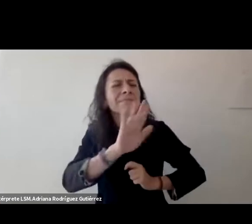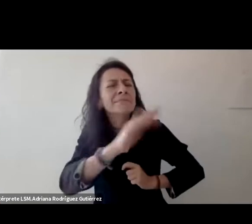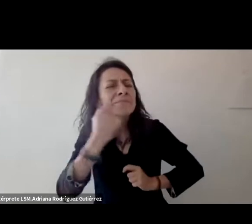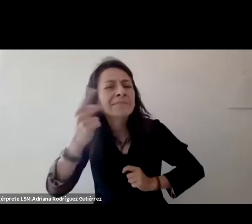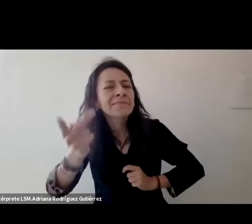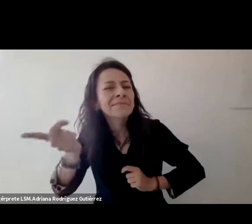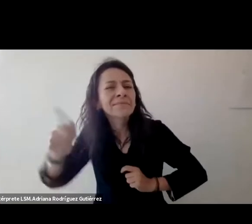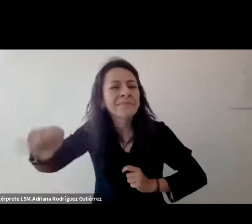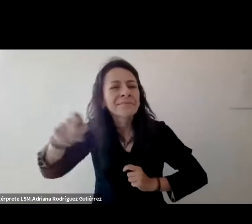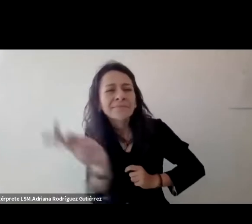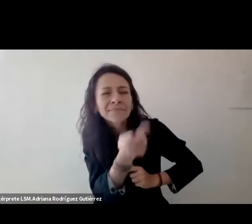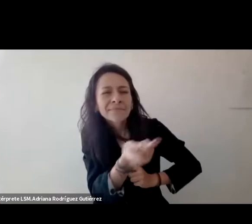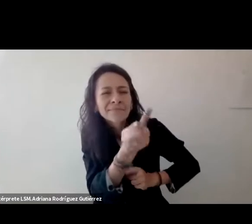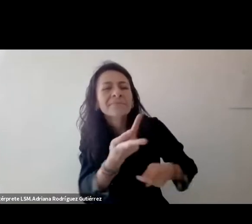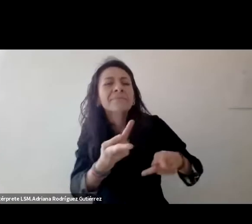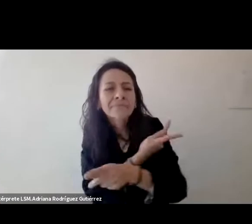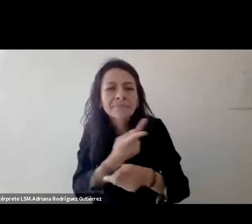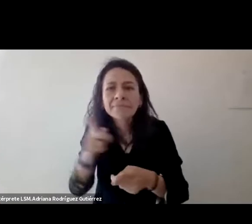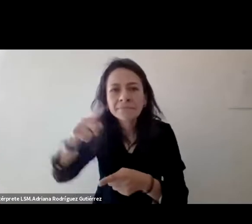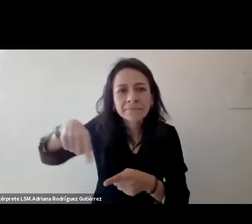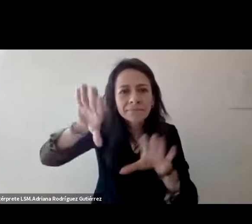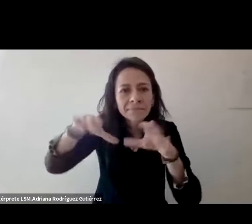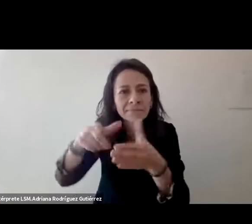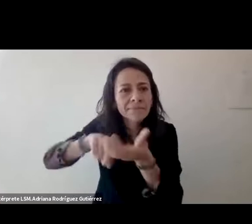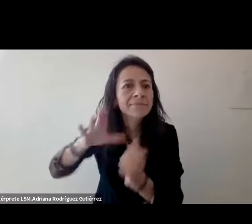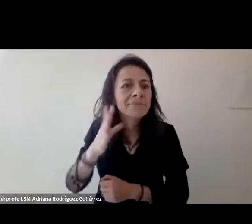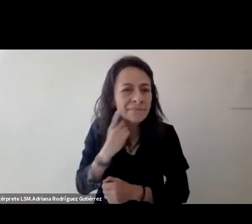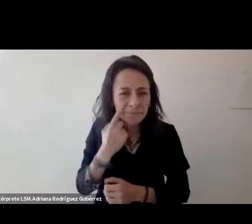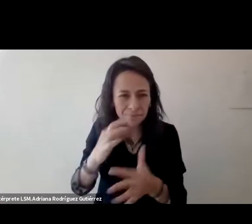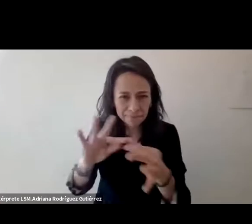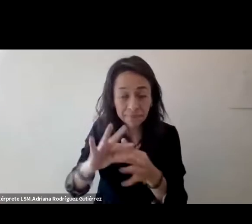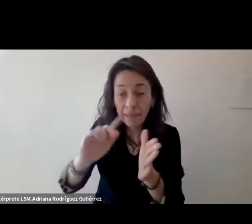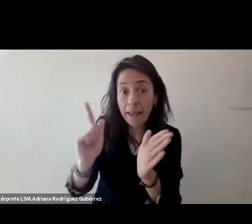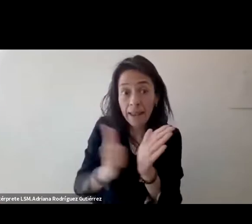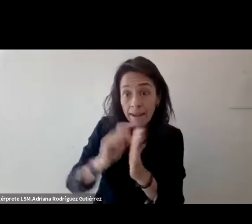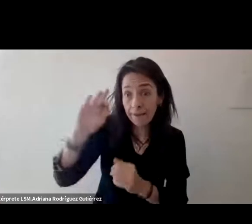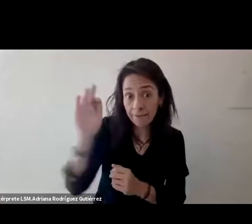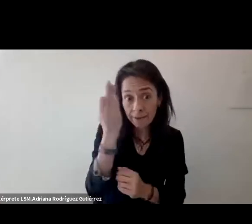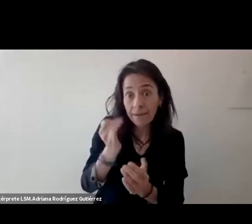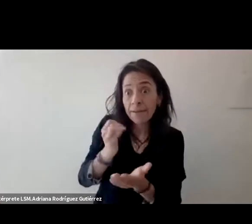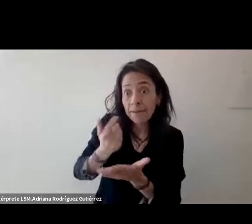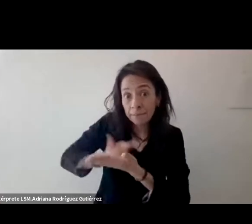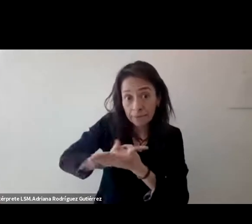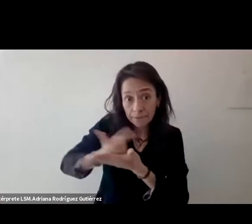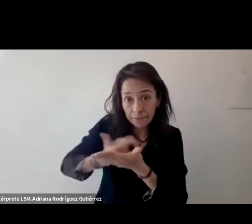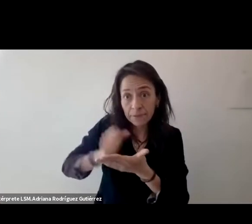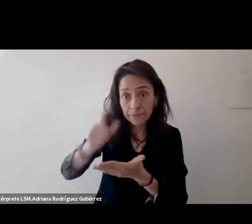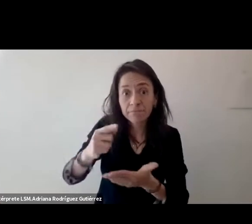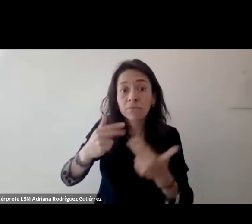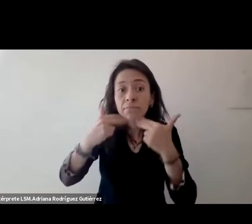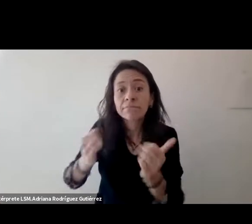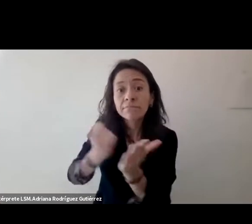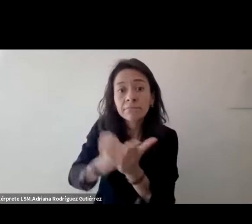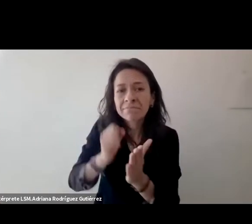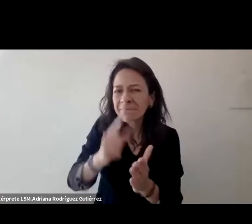del proceso legislativo, señalar que la Ley Federal de Presupuesto y Responsabilidad Hacendaria establece 2 plazos. El